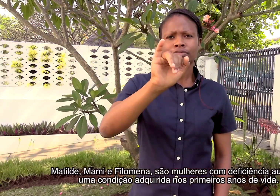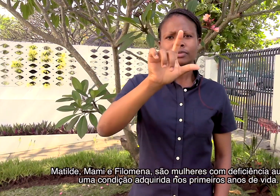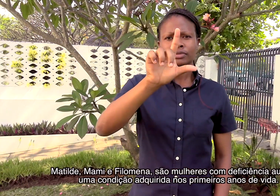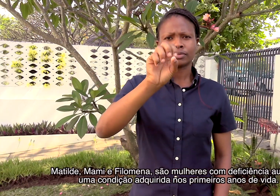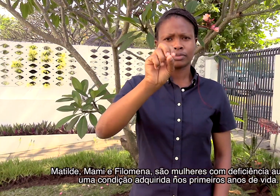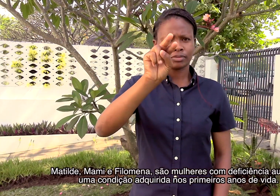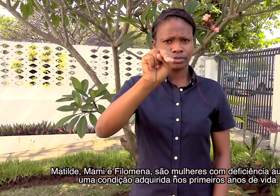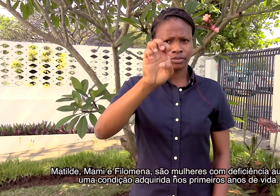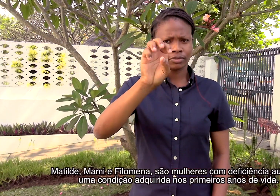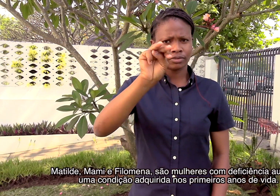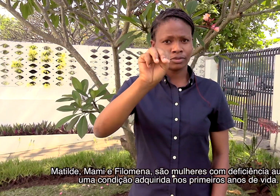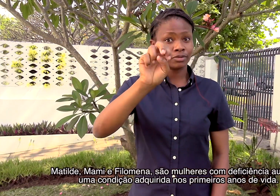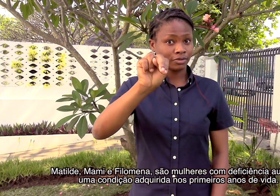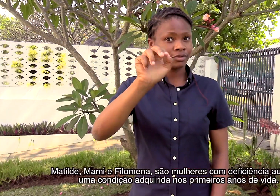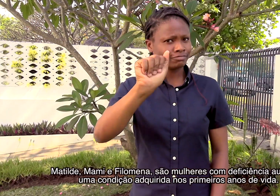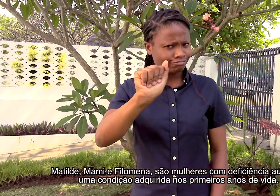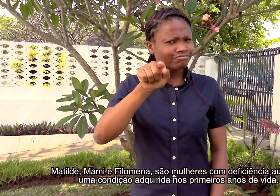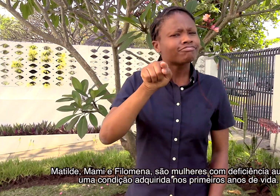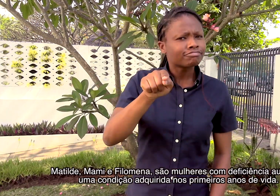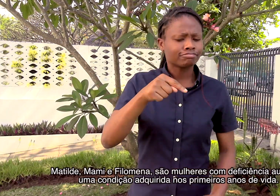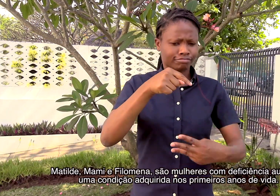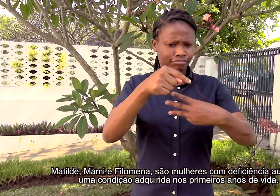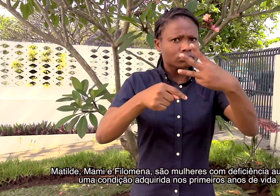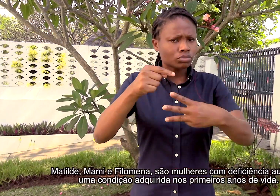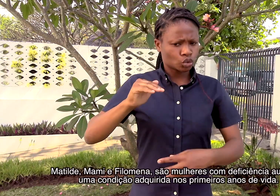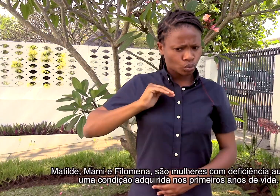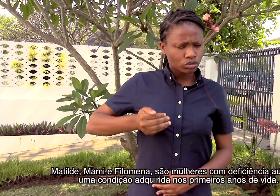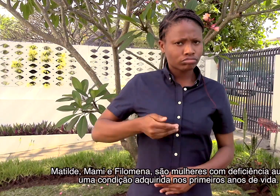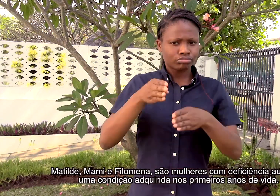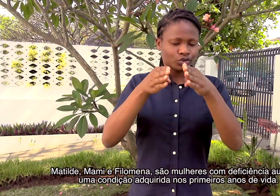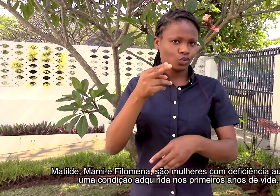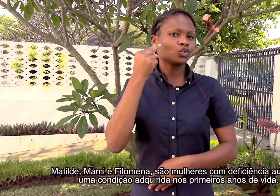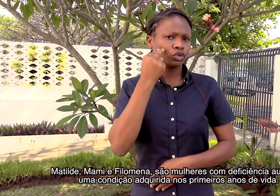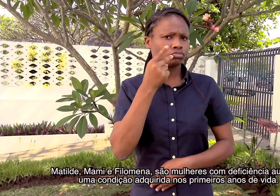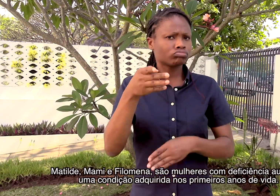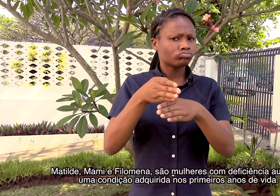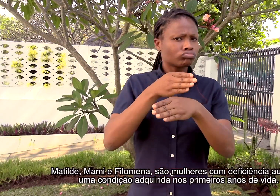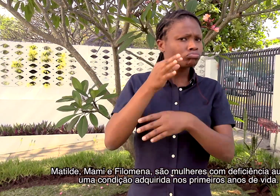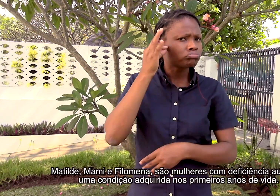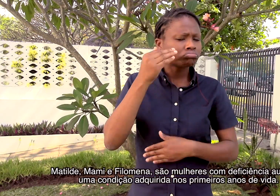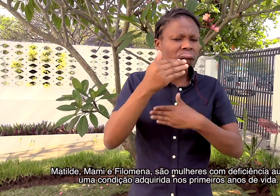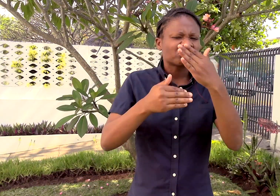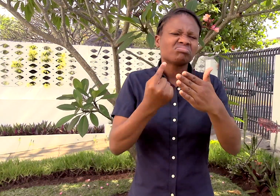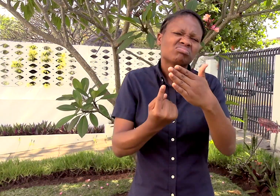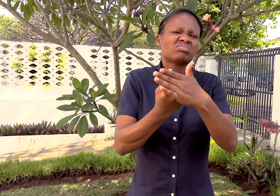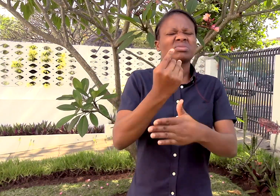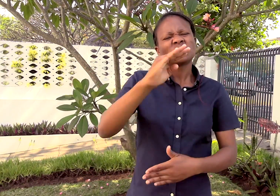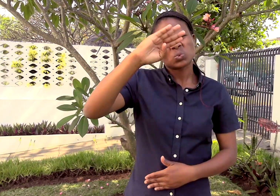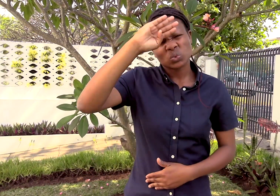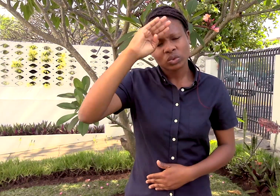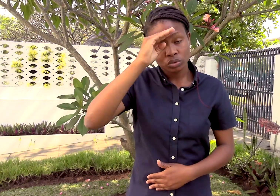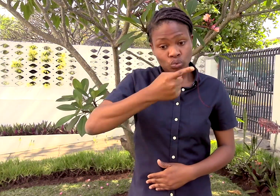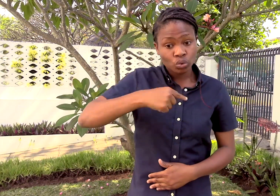Matilde, Mami e Filomena são mulheres com deficiência auditiva, uma condição adquirida nos primeiros anos de vida.